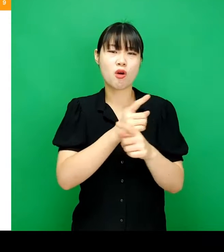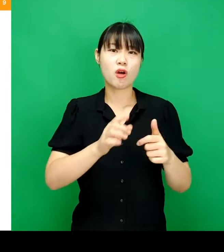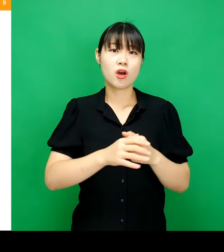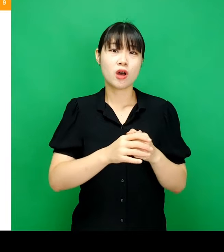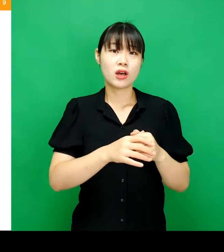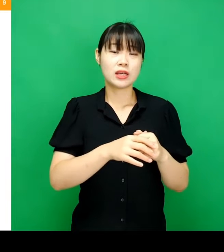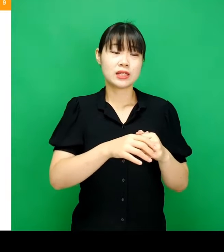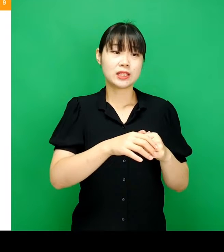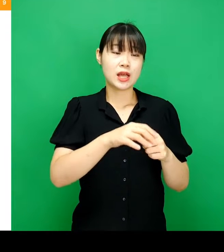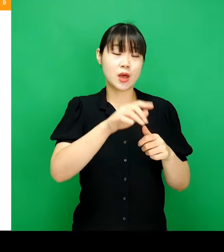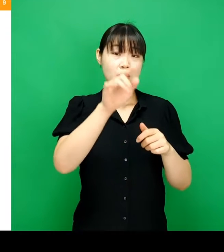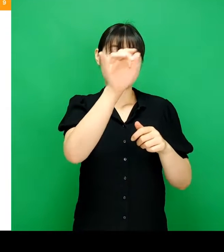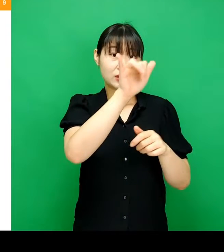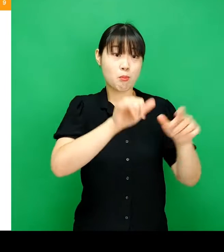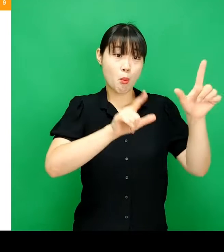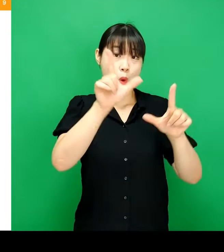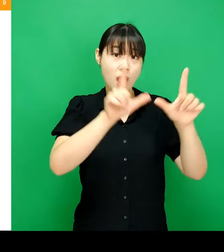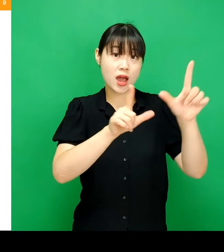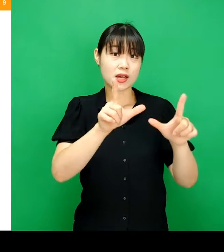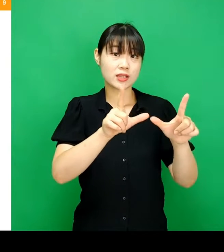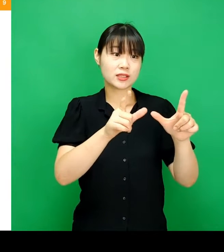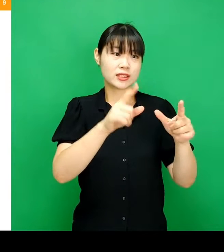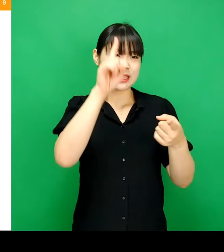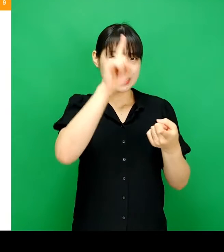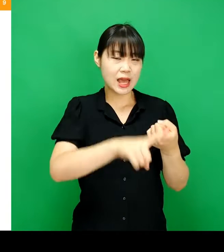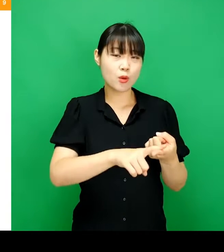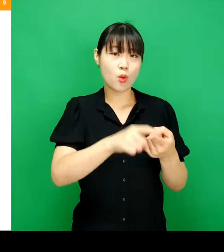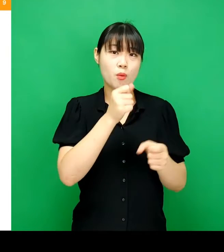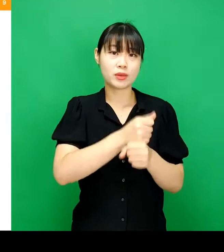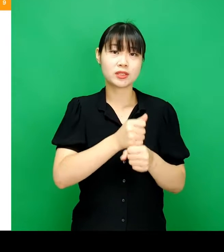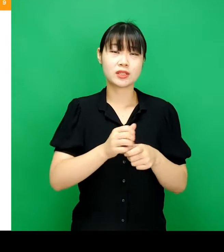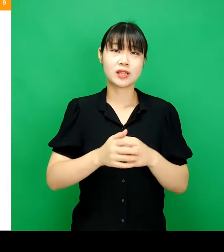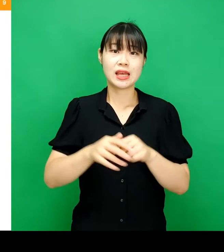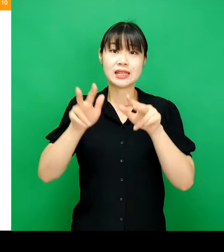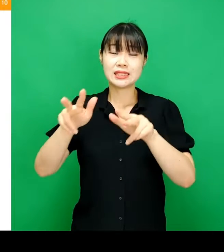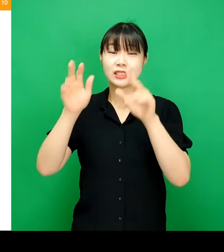지도입니다. 지리적 위치는 최대한 유지되도록 제작하는데요.